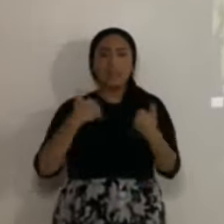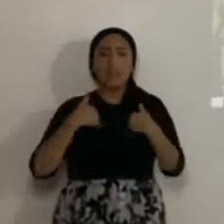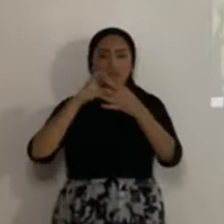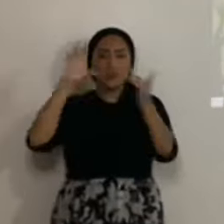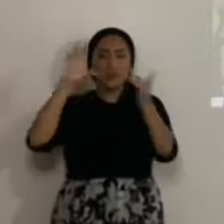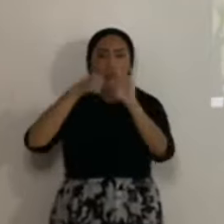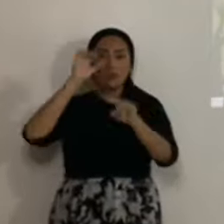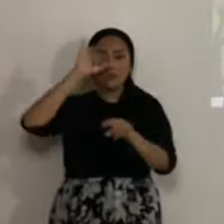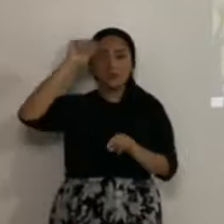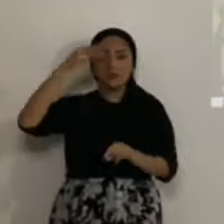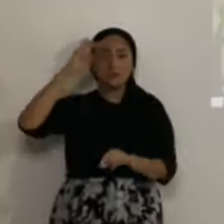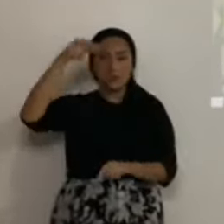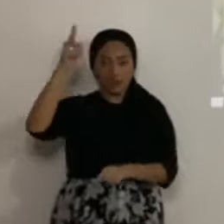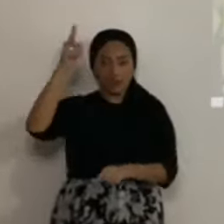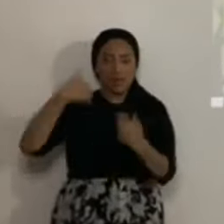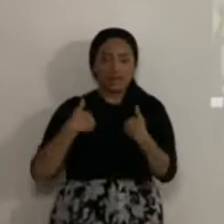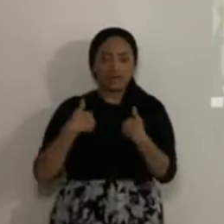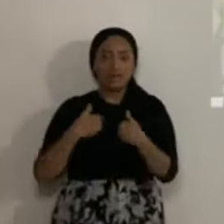parte de Yahweh.